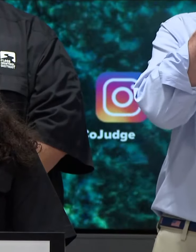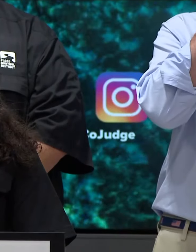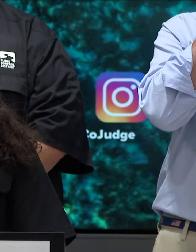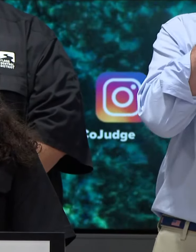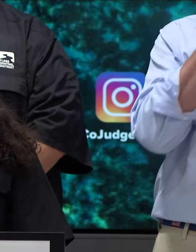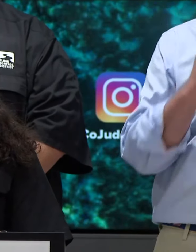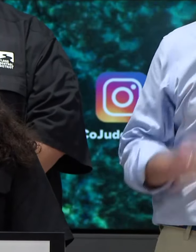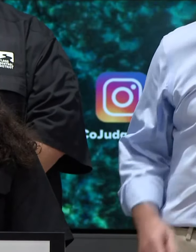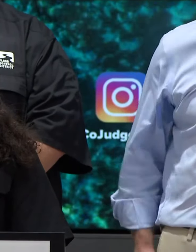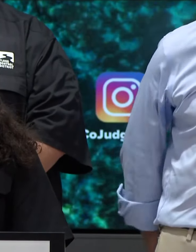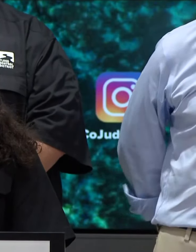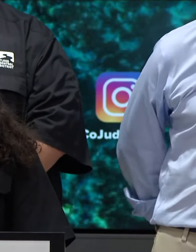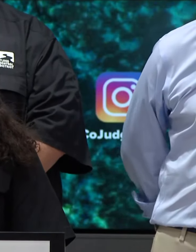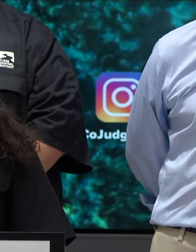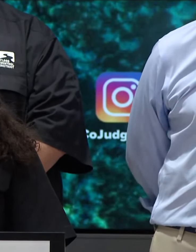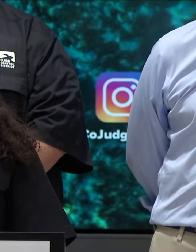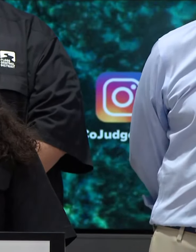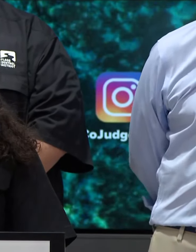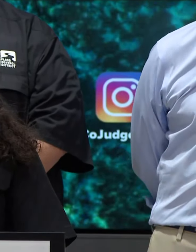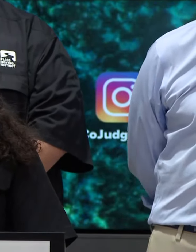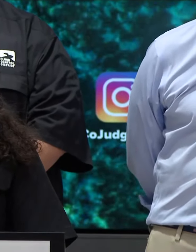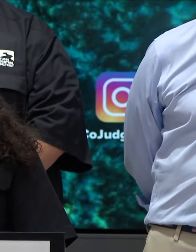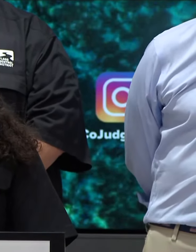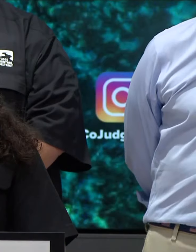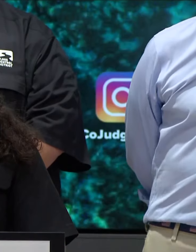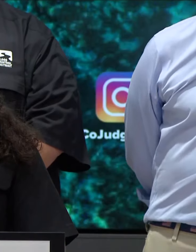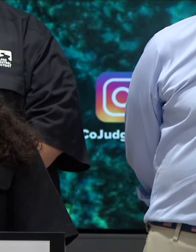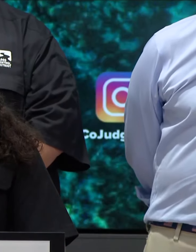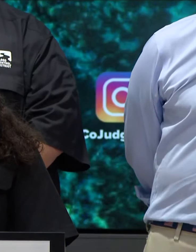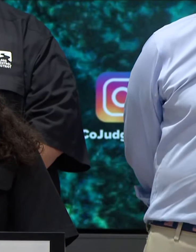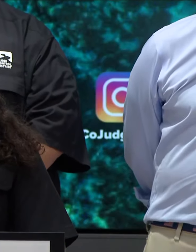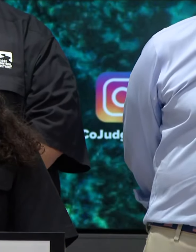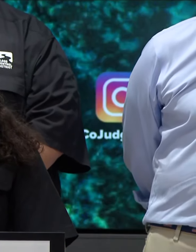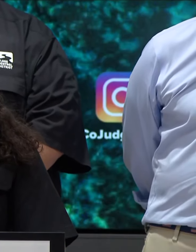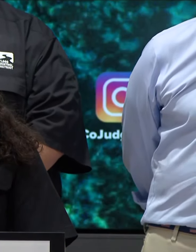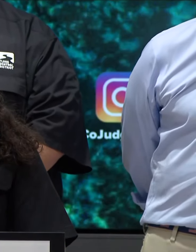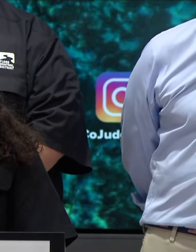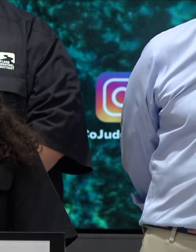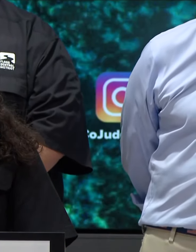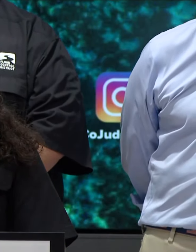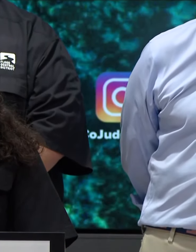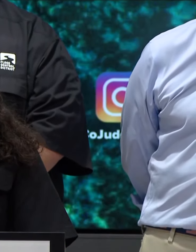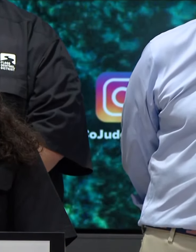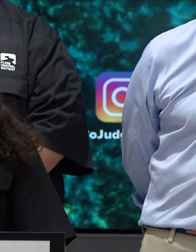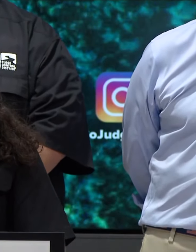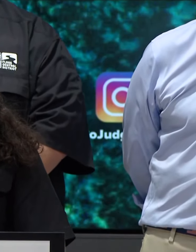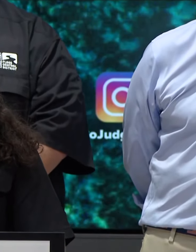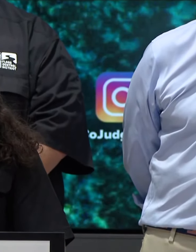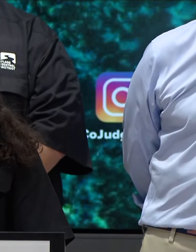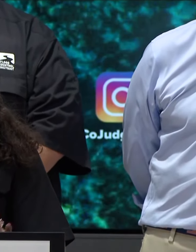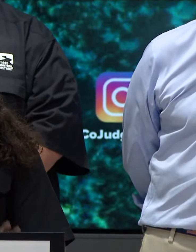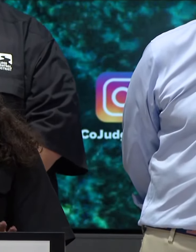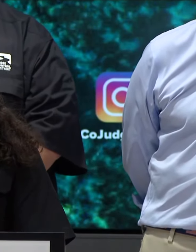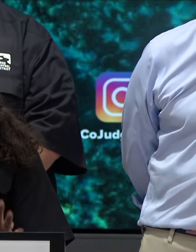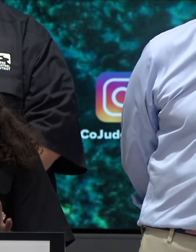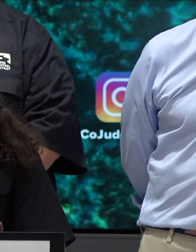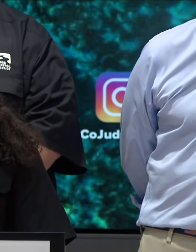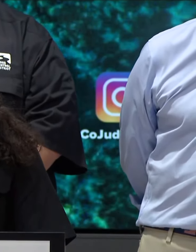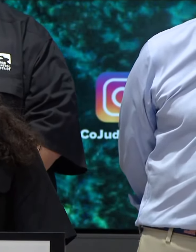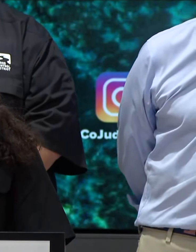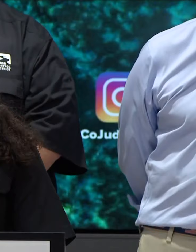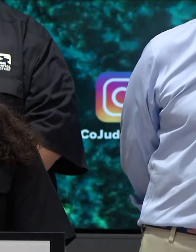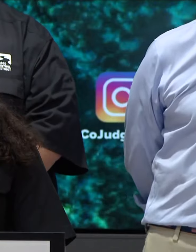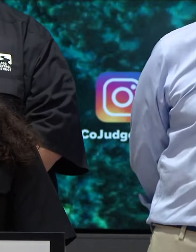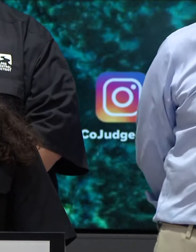de operación, solo tenían dos, entonces inclusive operaciones urgentes no se pudieron llevar a cabo. Al fin, CenterPoint